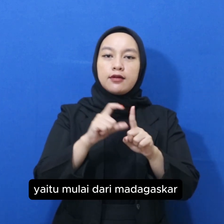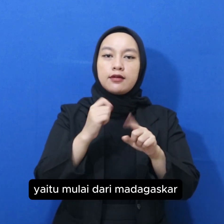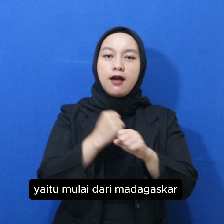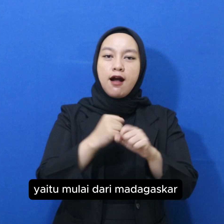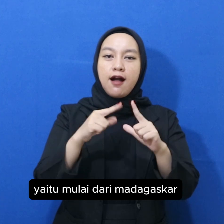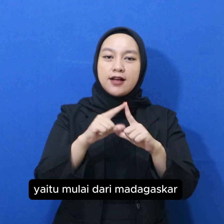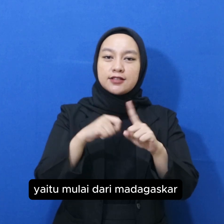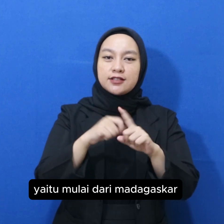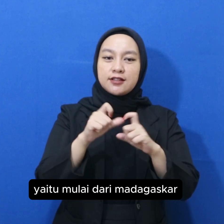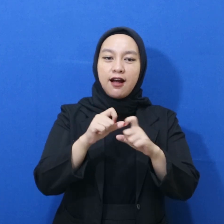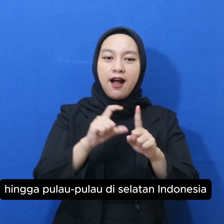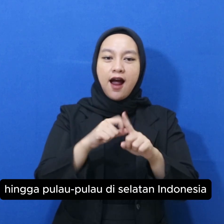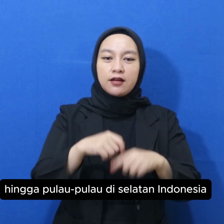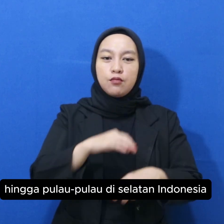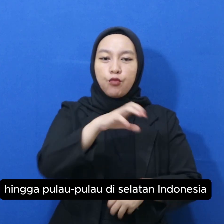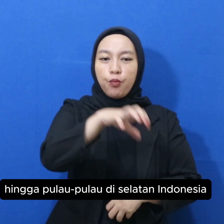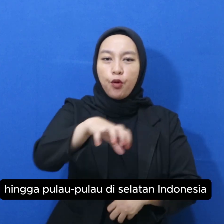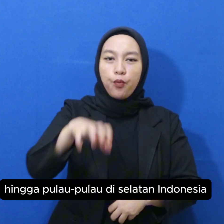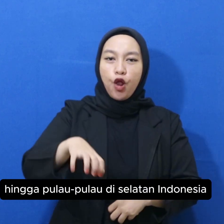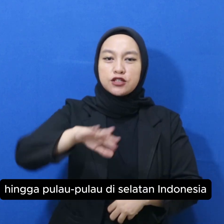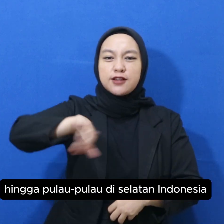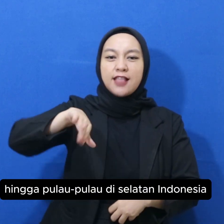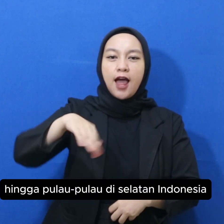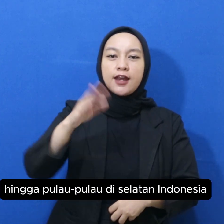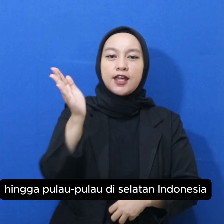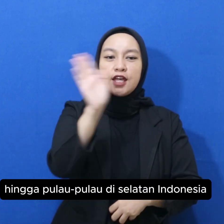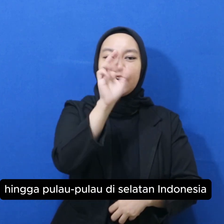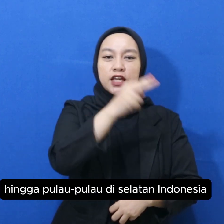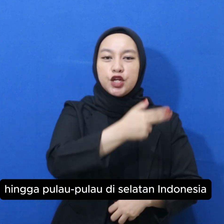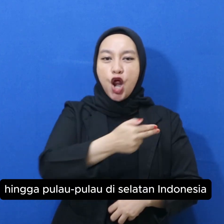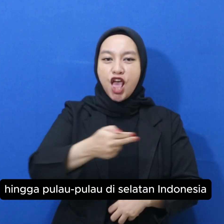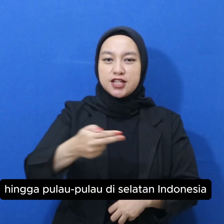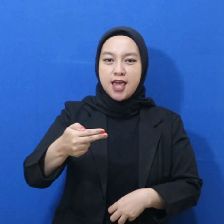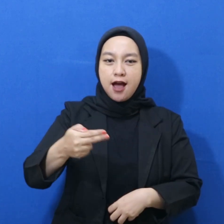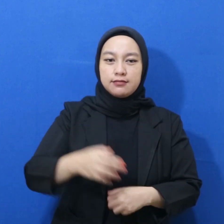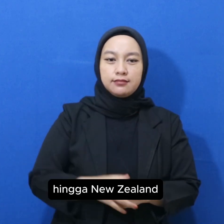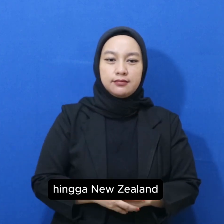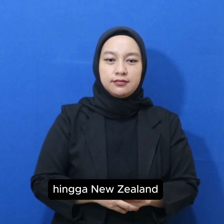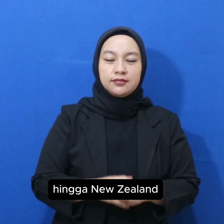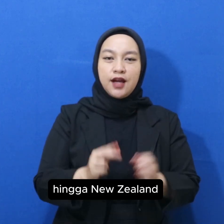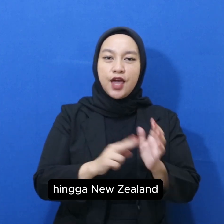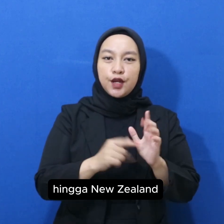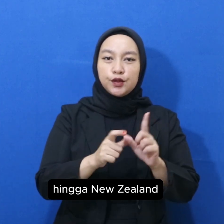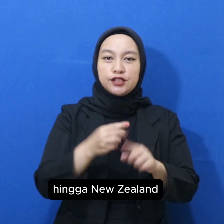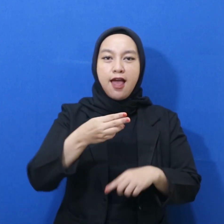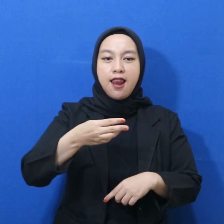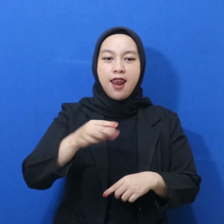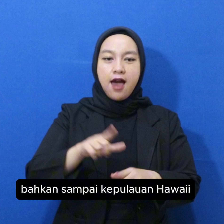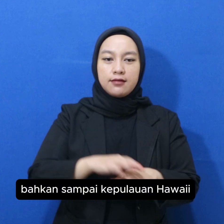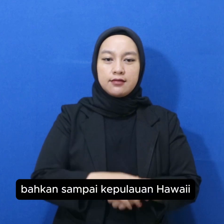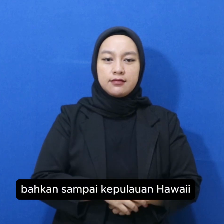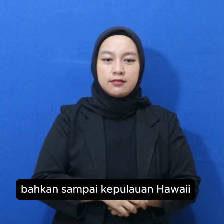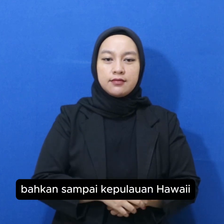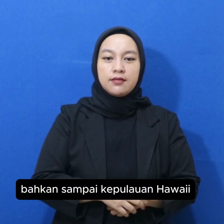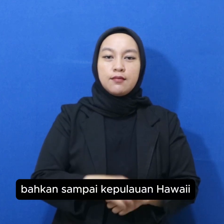dari Madagaskar hingga pulau-pulau di selatan Indonesia, hingga New Zealand, bahkan sampai